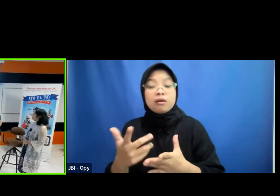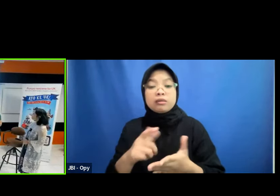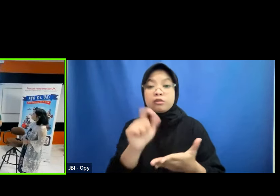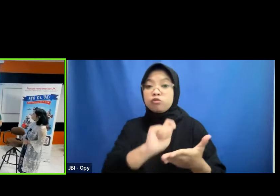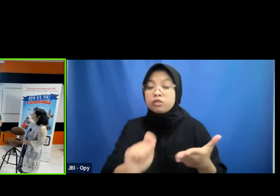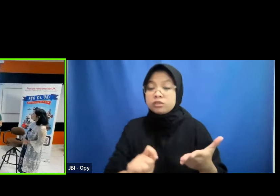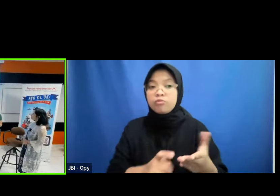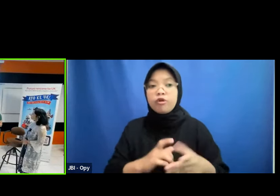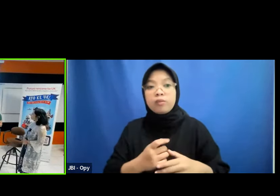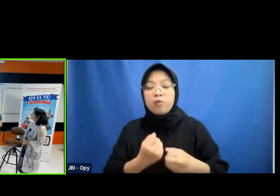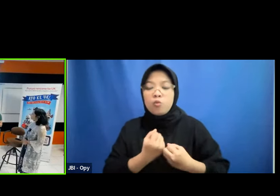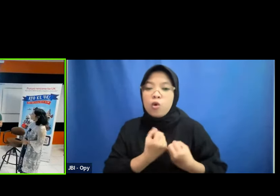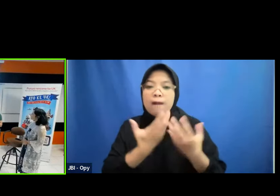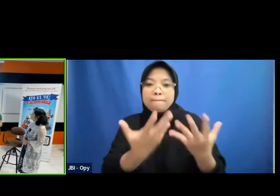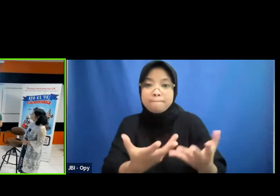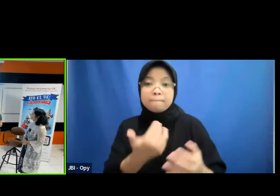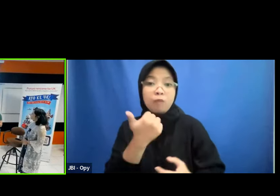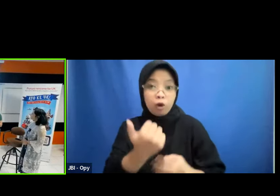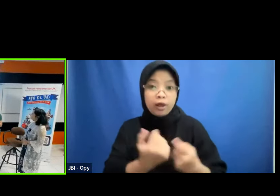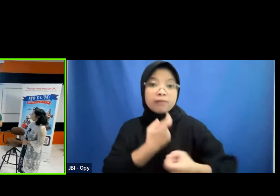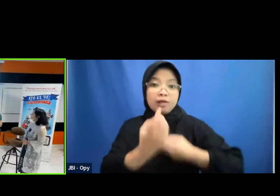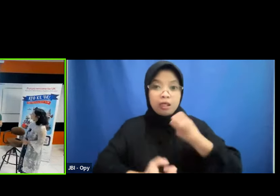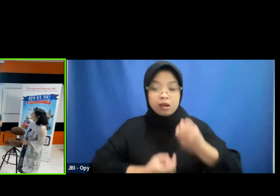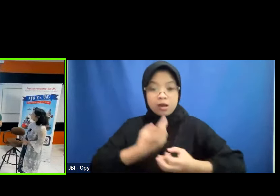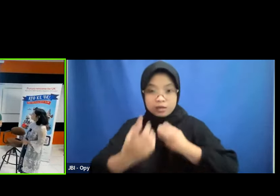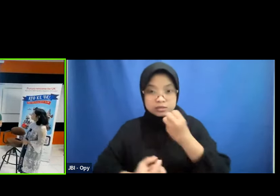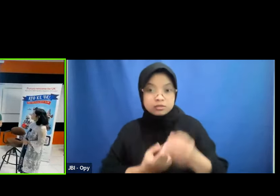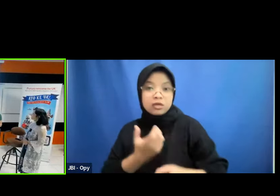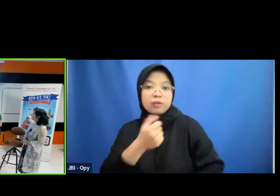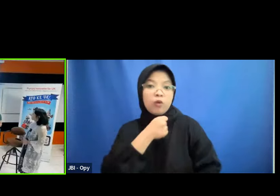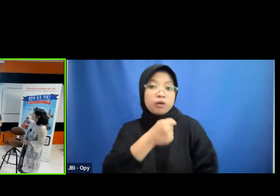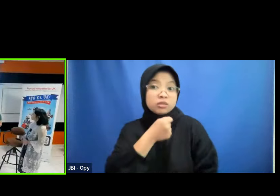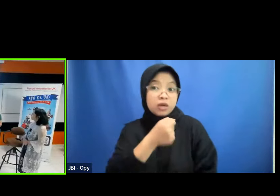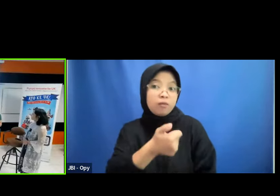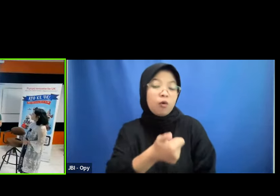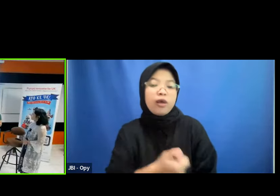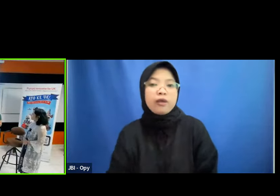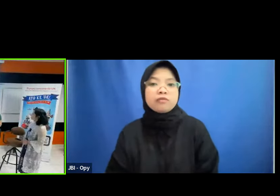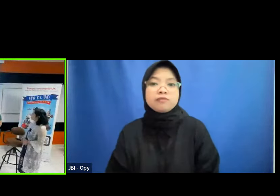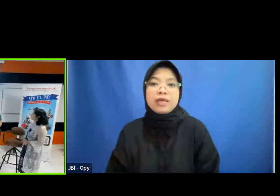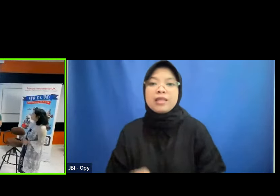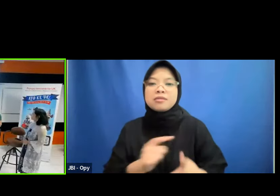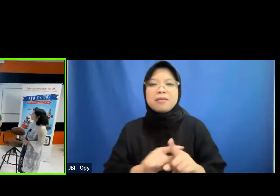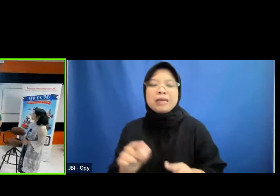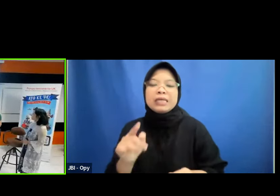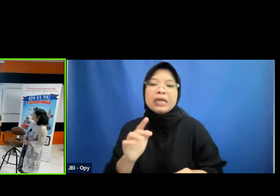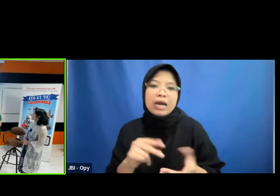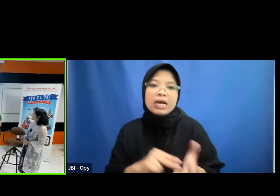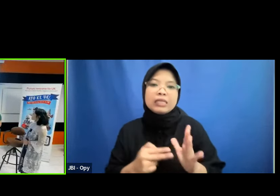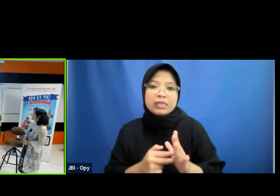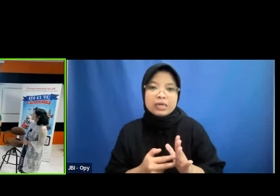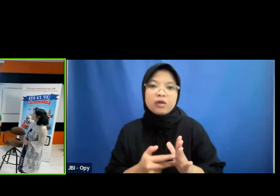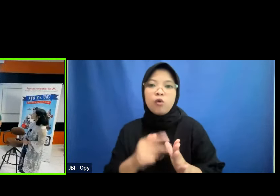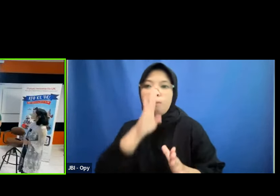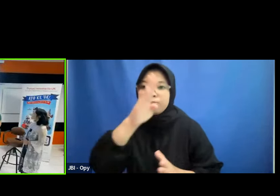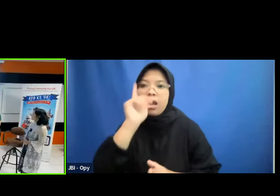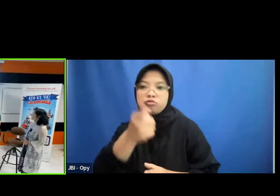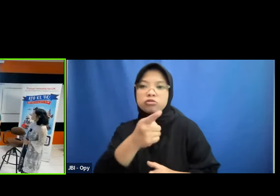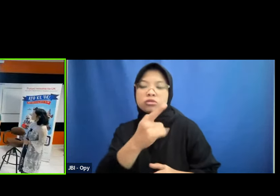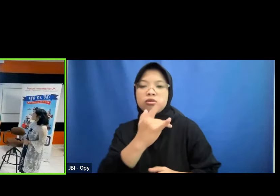kalian boleh ungkapin di ee ungkapin di interview tersebut gitu cuman jangan sampai ya enggak konsisten aja